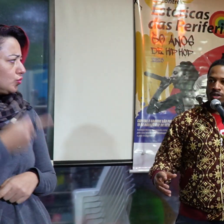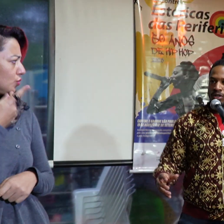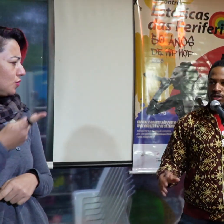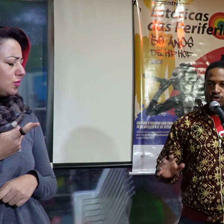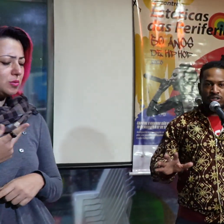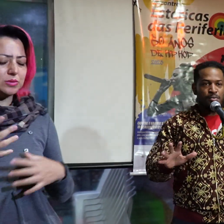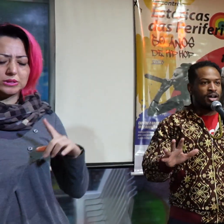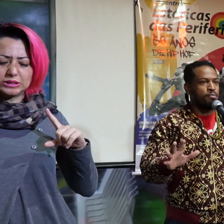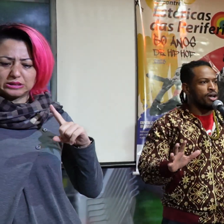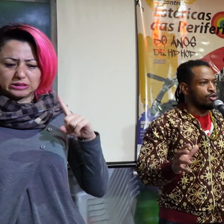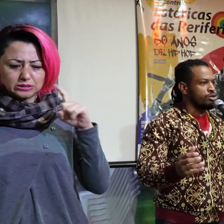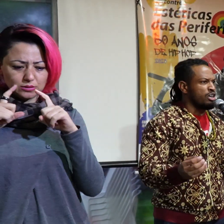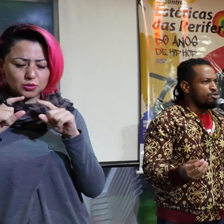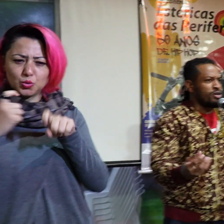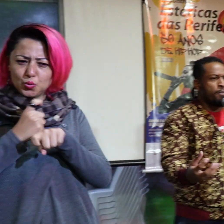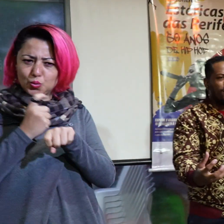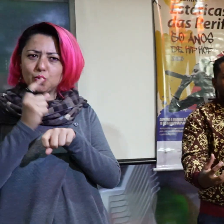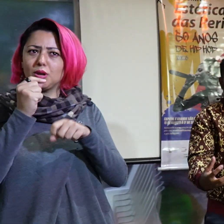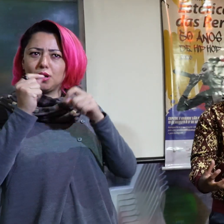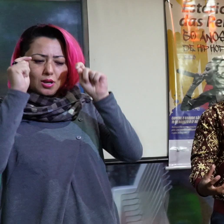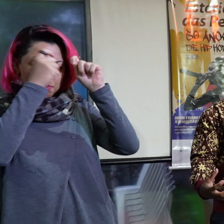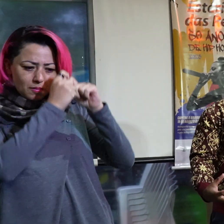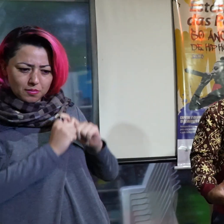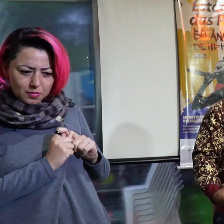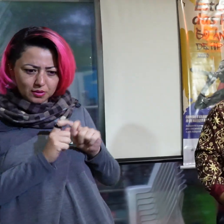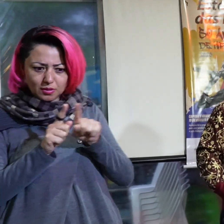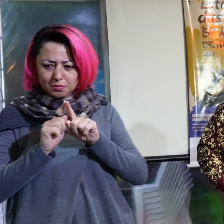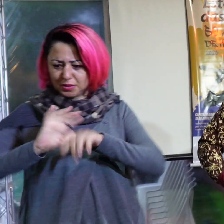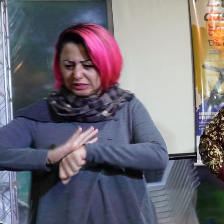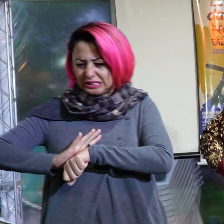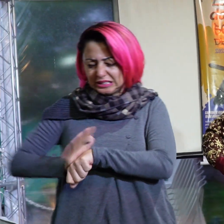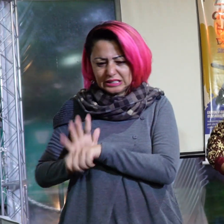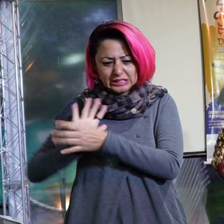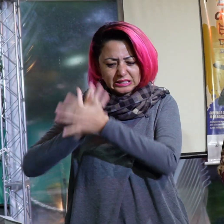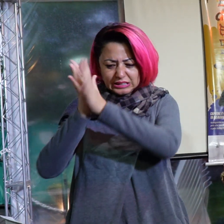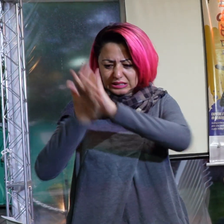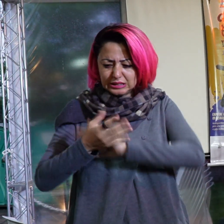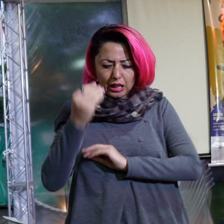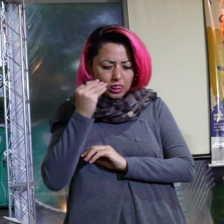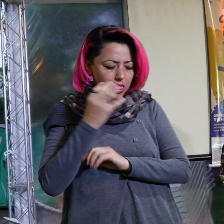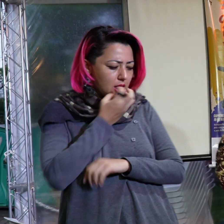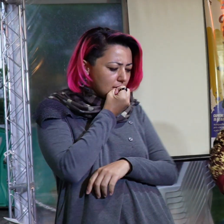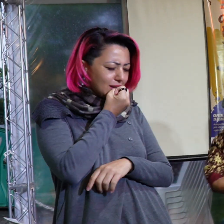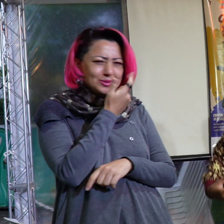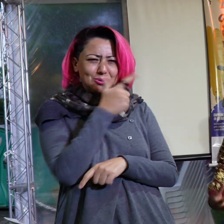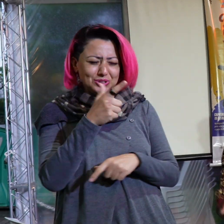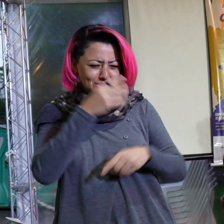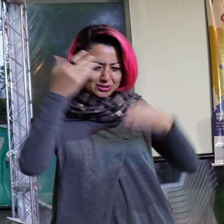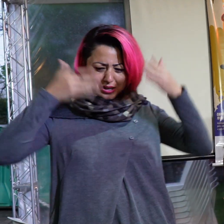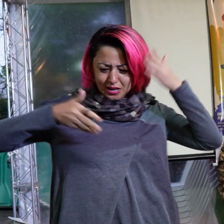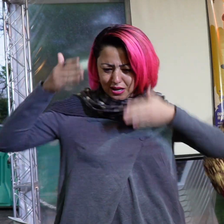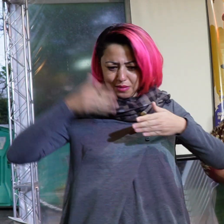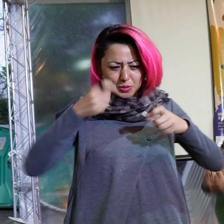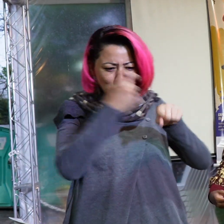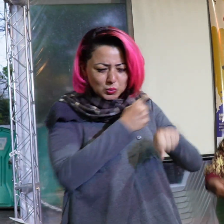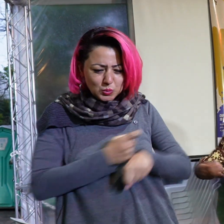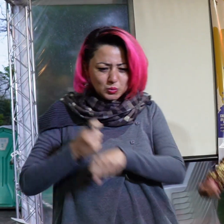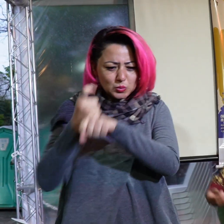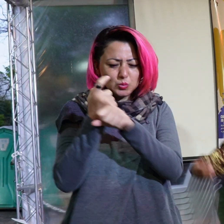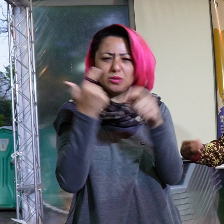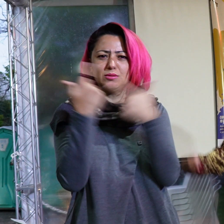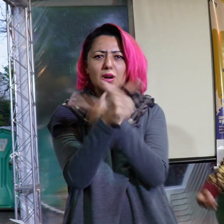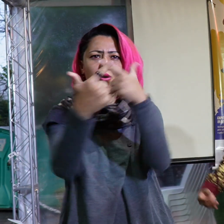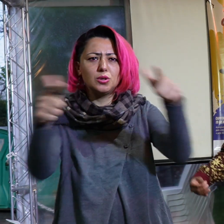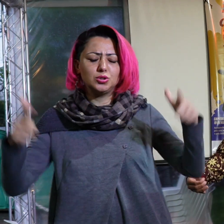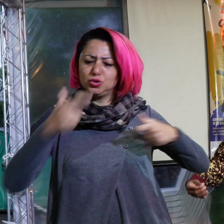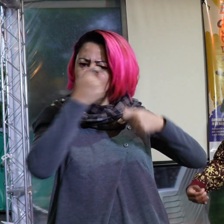duro, duro não é meu cabelo, duro é o preconceito que tenta nos reprimir. Não existe cabelo duro, não existe cabelo duro, não